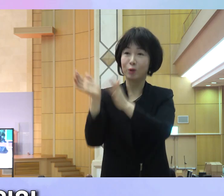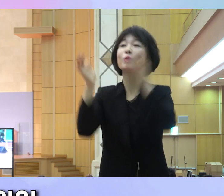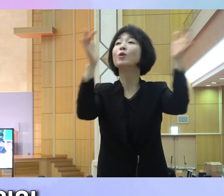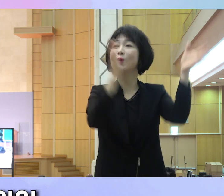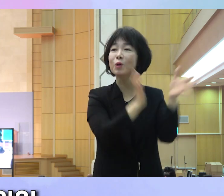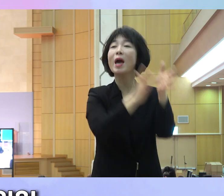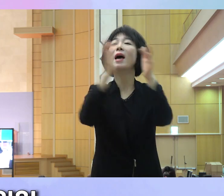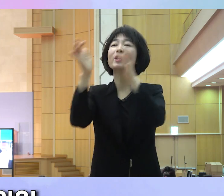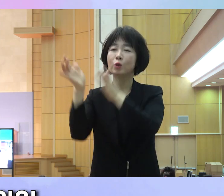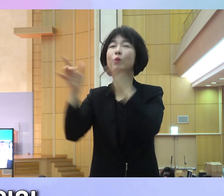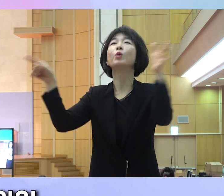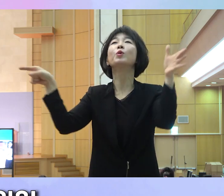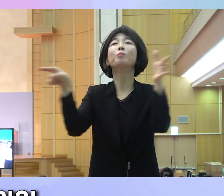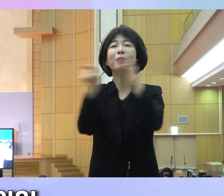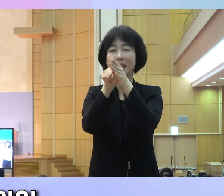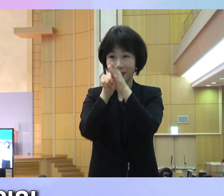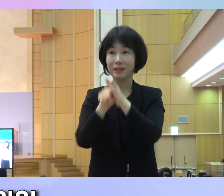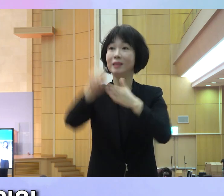예수